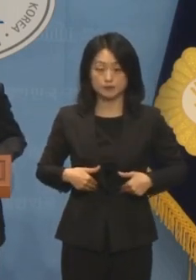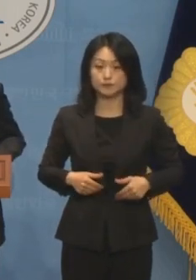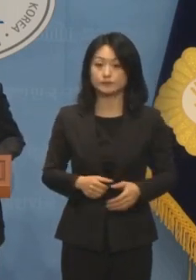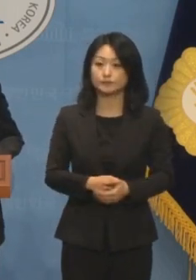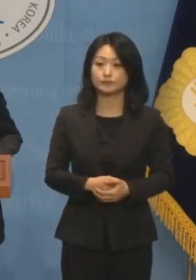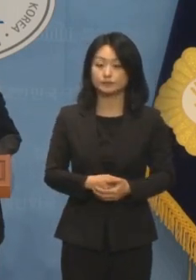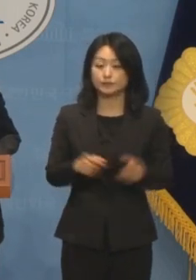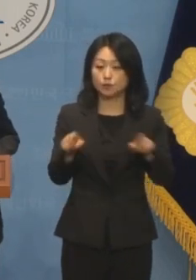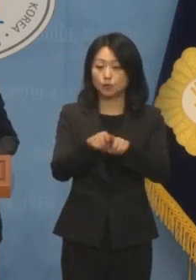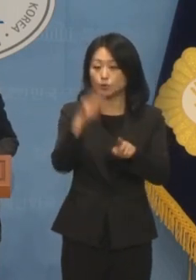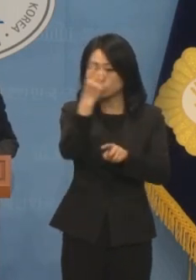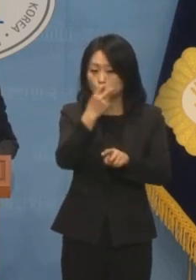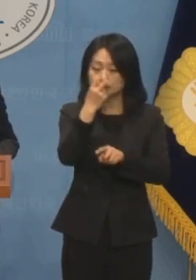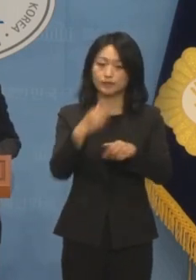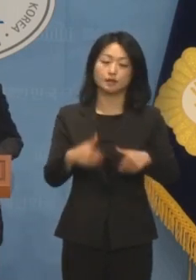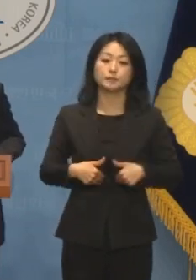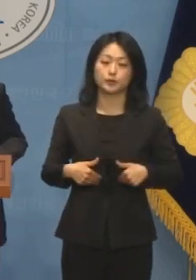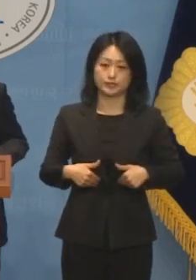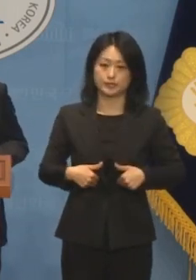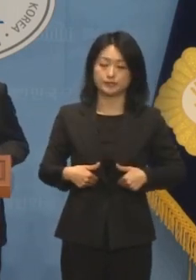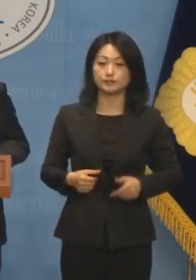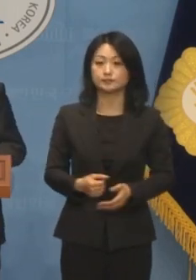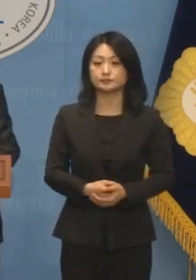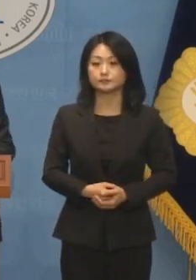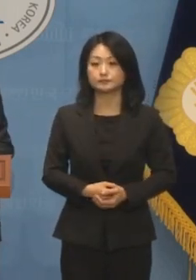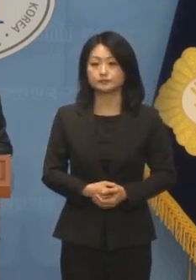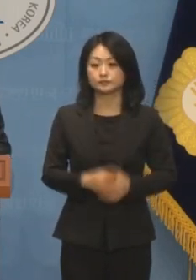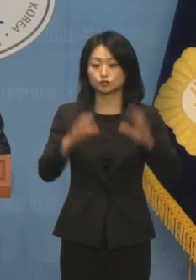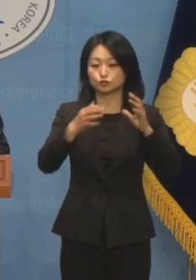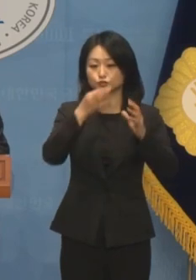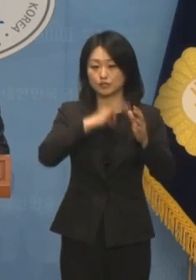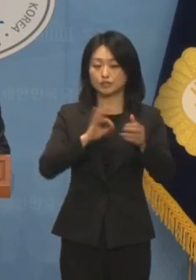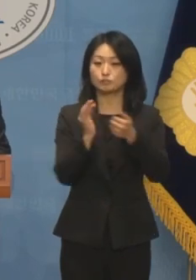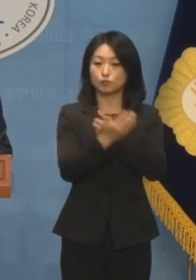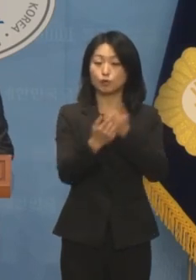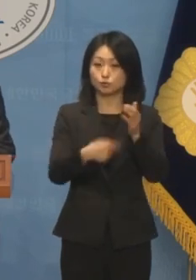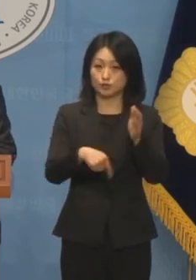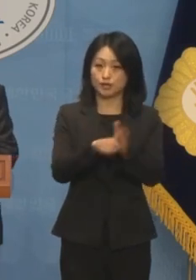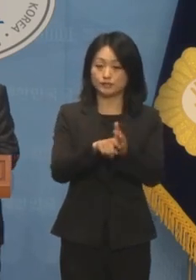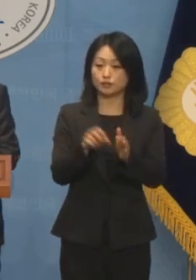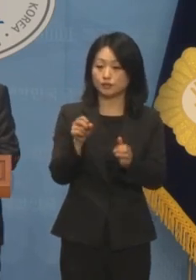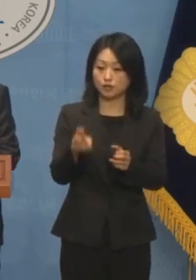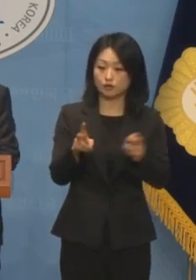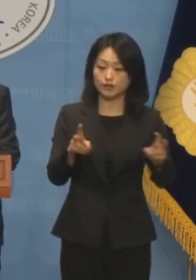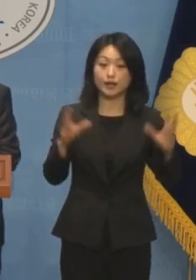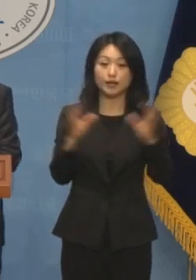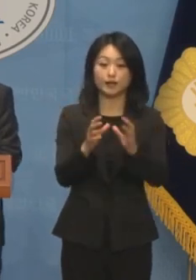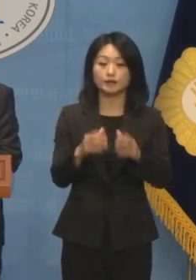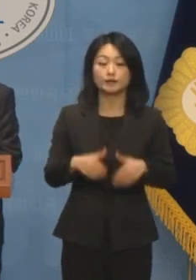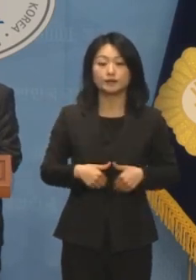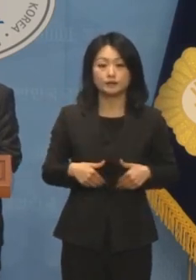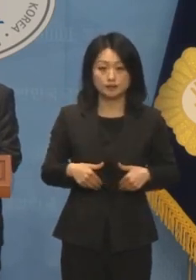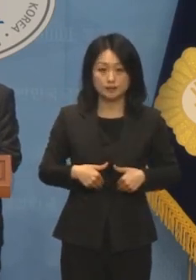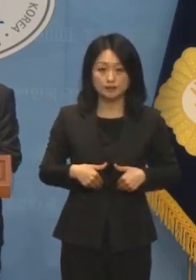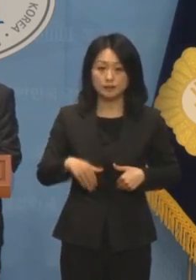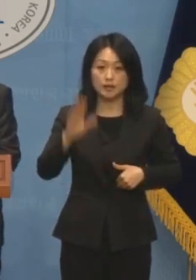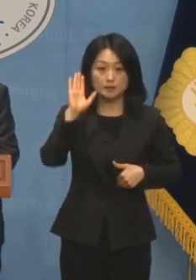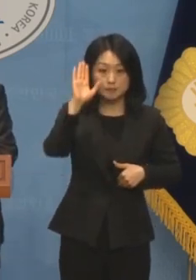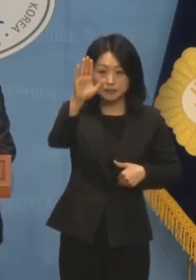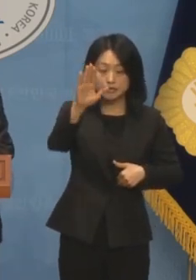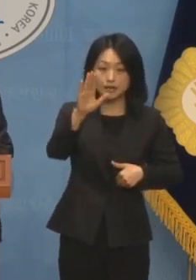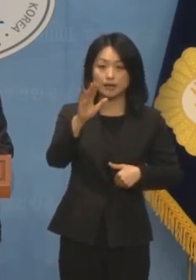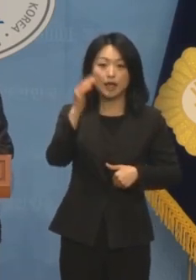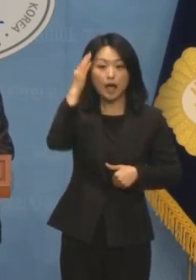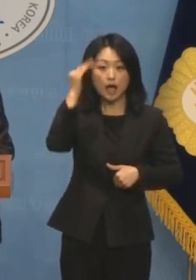공동 조사해야 한다라고 말씀드려왔습니다. 국익의 수호를 위해서는 여야가 따로 있을 수 없고 미래지향적